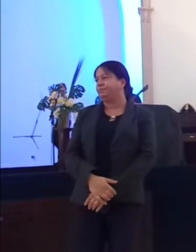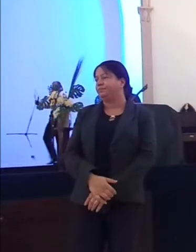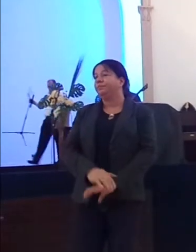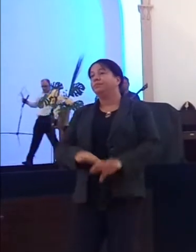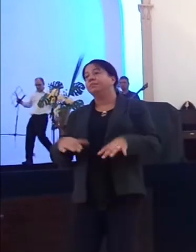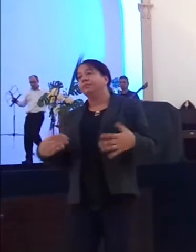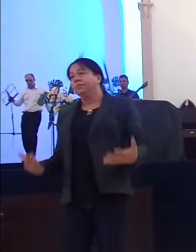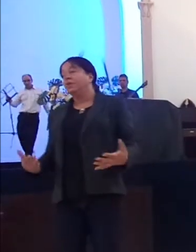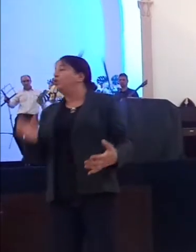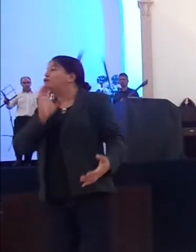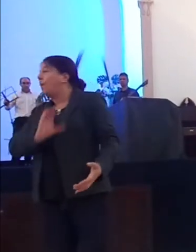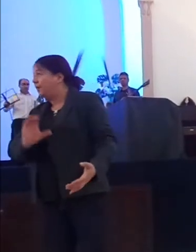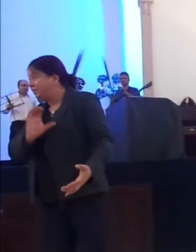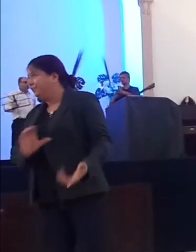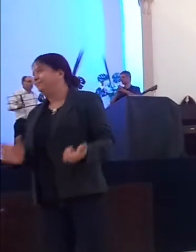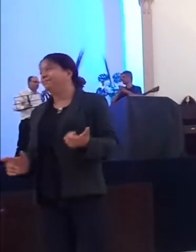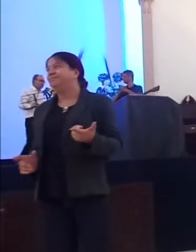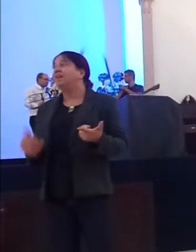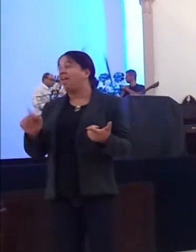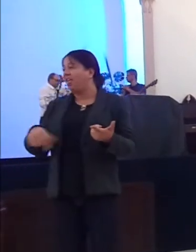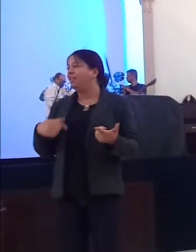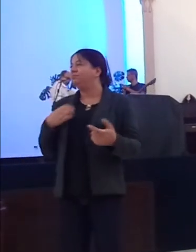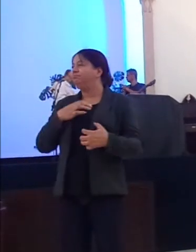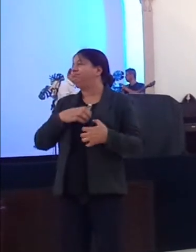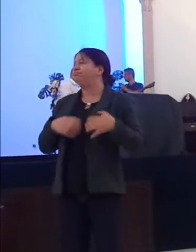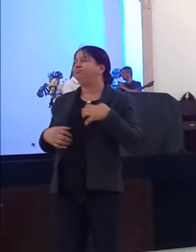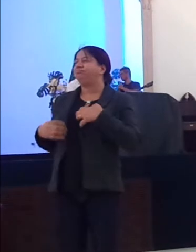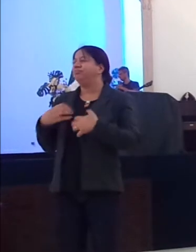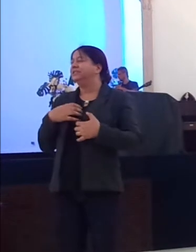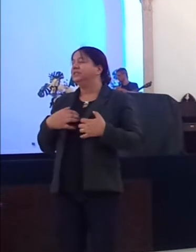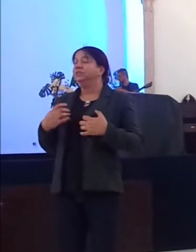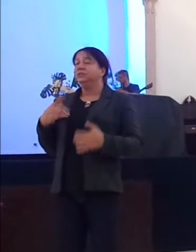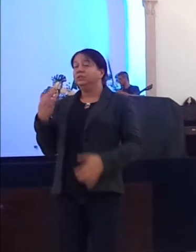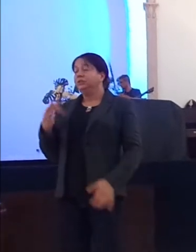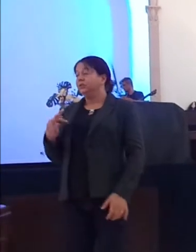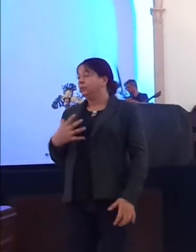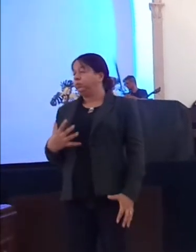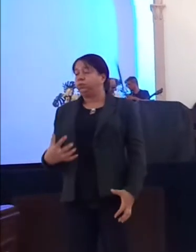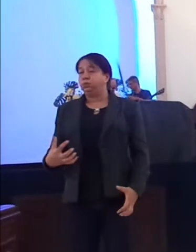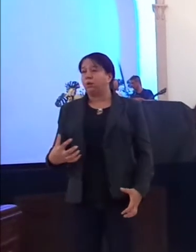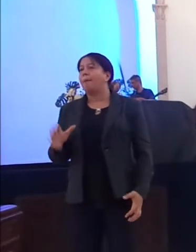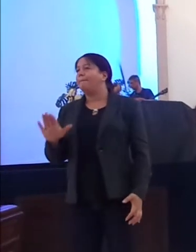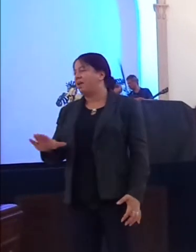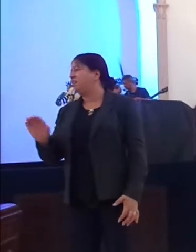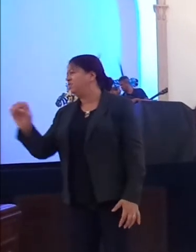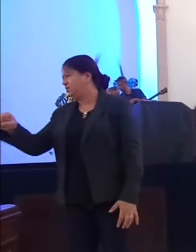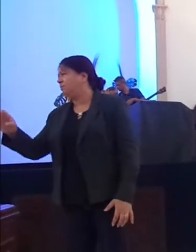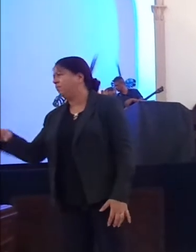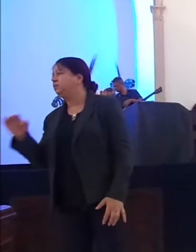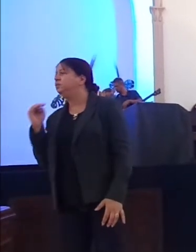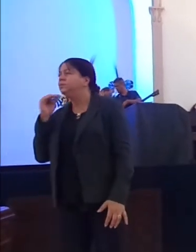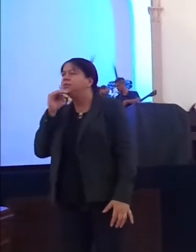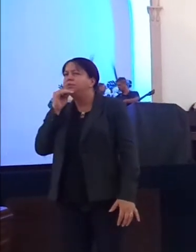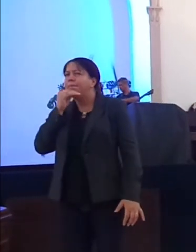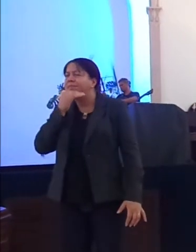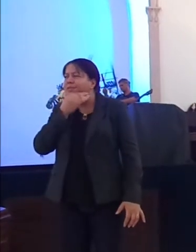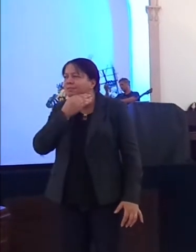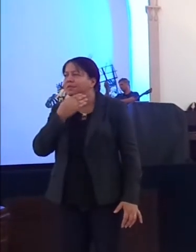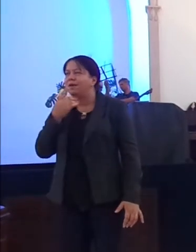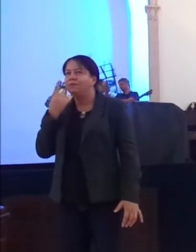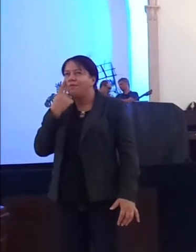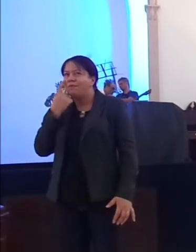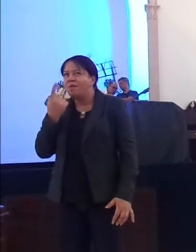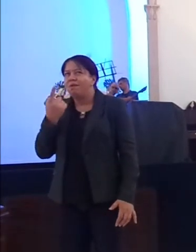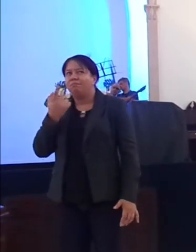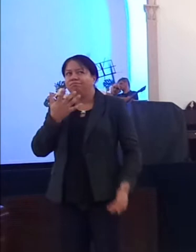Então, é incômodo? Sim. Mas nós temos que ter uma sensibilidade, um olhar ao nosso